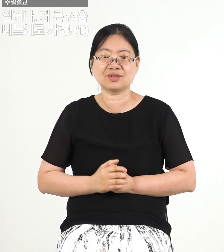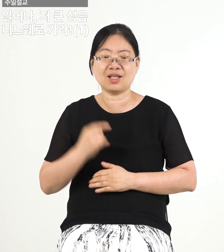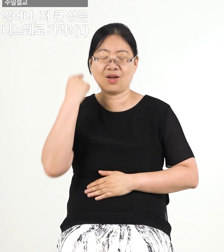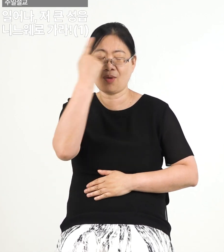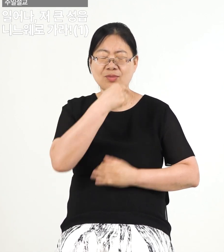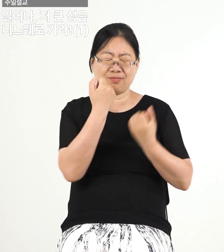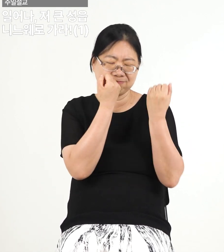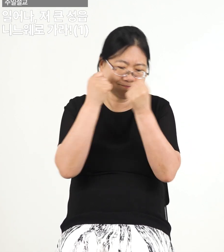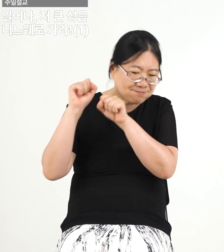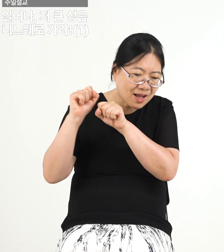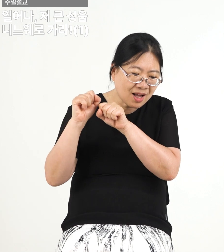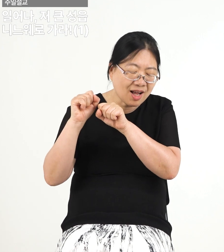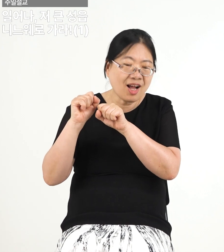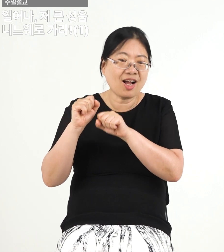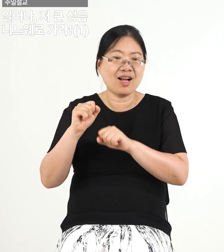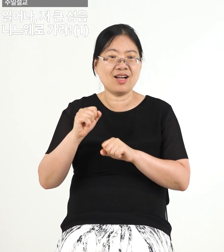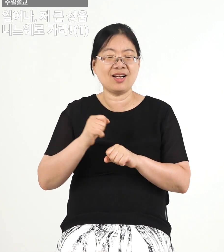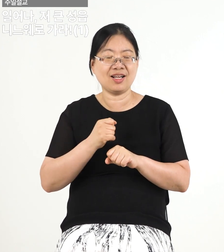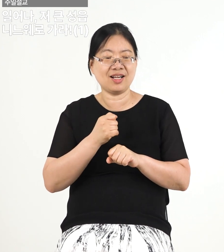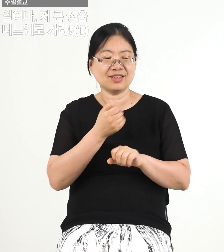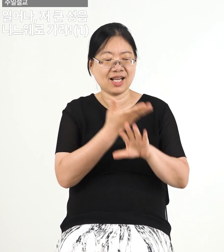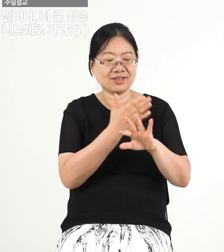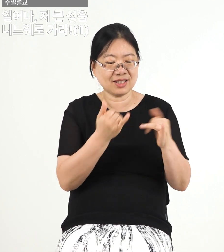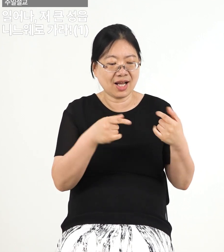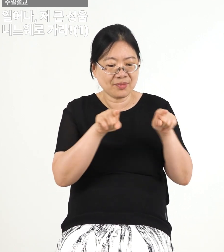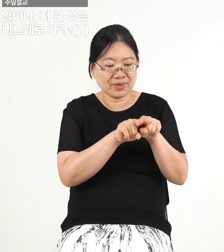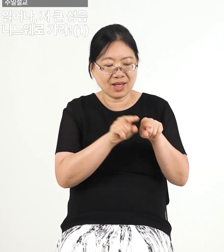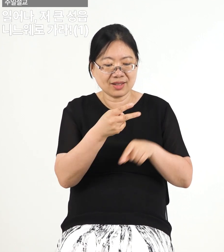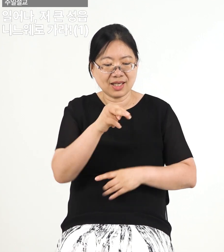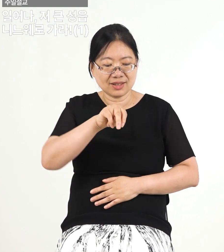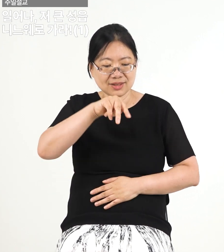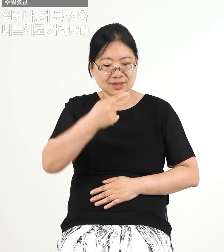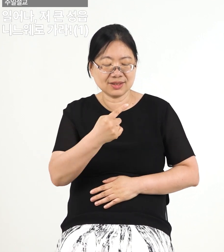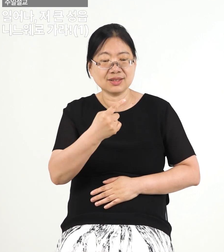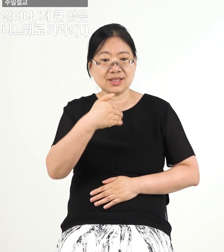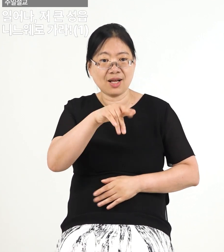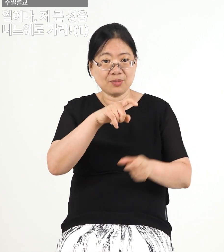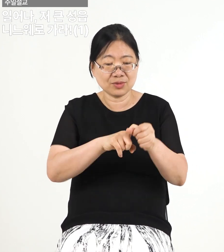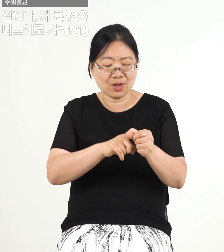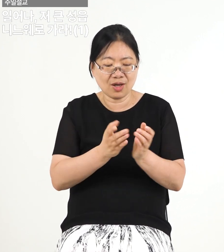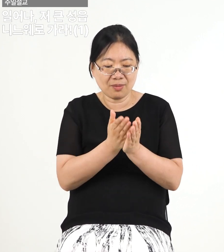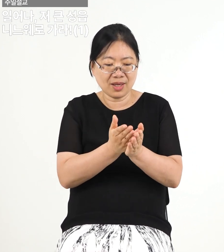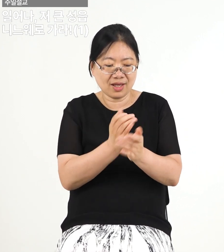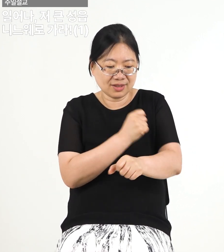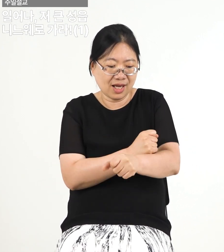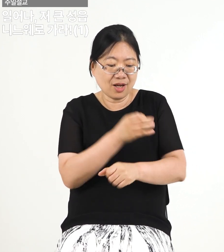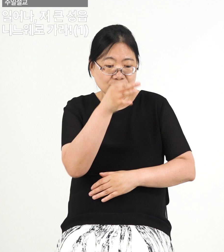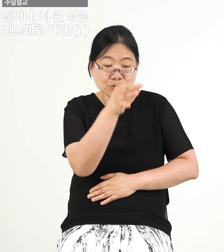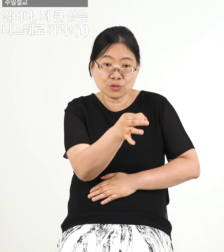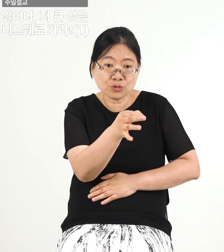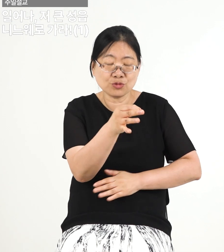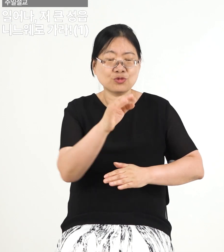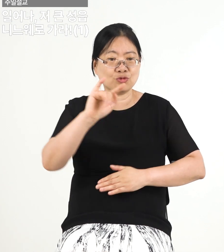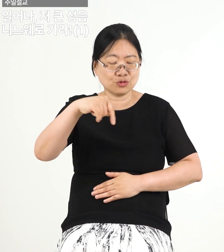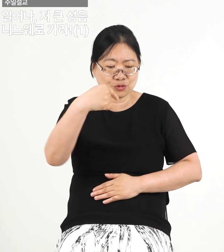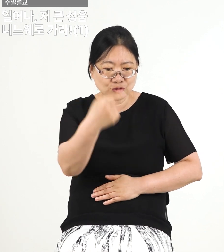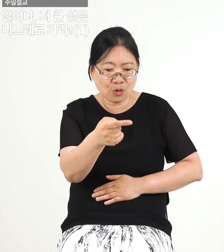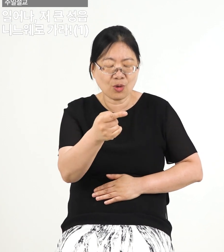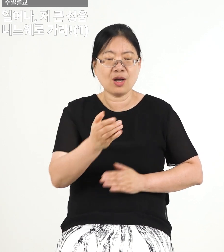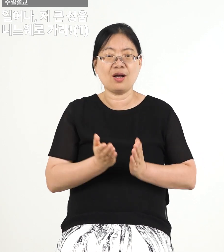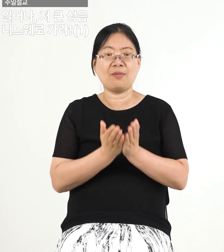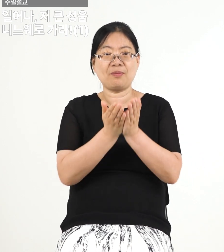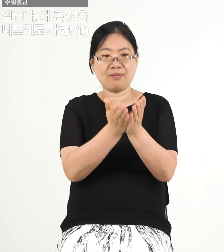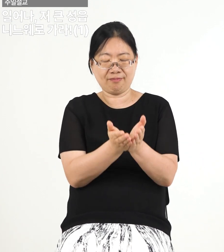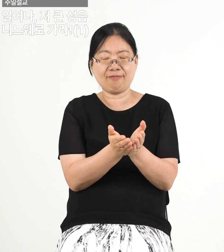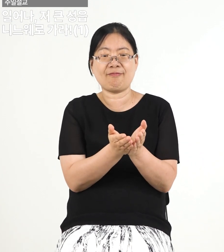얼굴을 피하여 그들과 함께 다시스로 가려고 배 삭스를 주고, 그 배 삭스를 주고